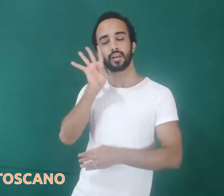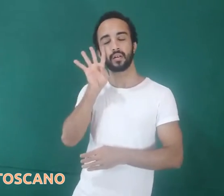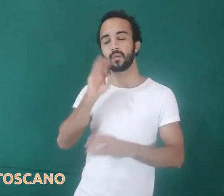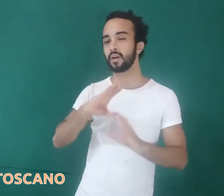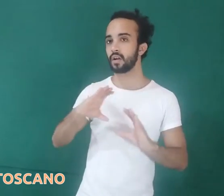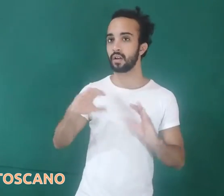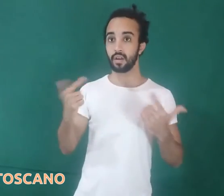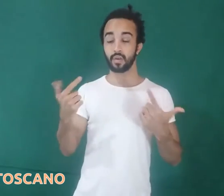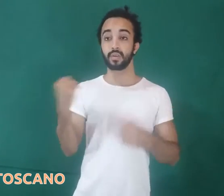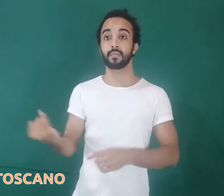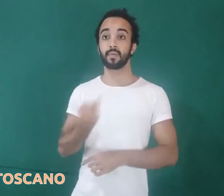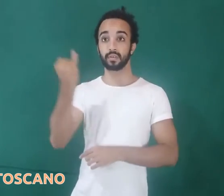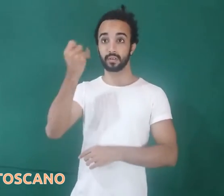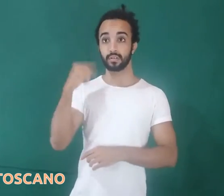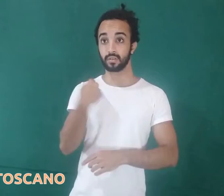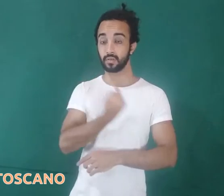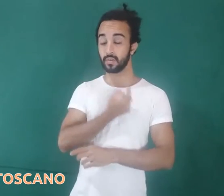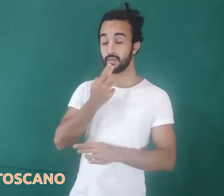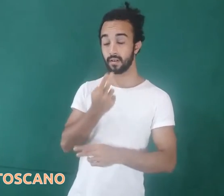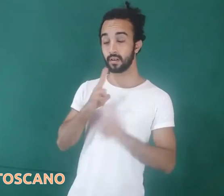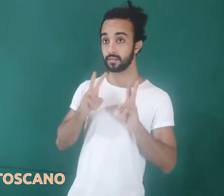trocar um pouco contigo, assim. Então, obrigado, miga.